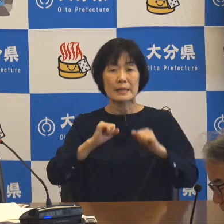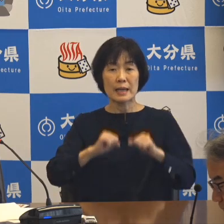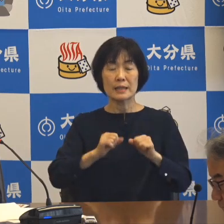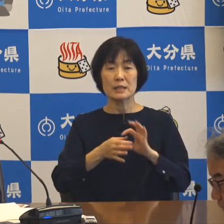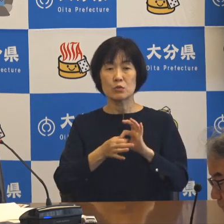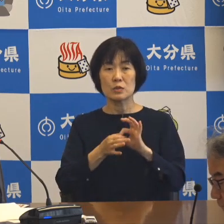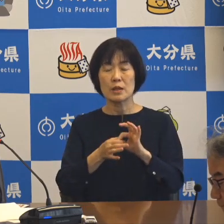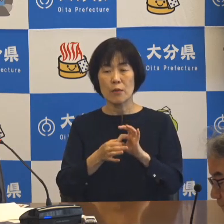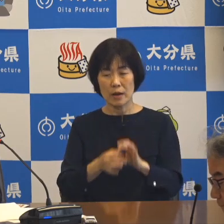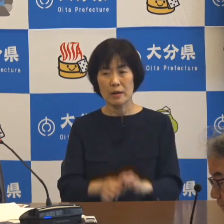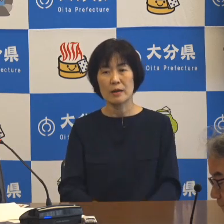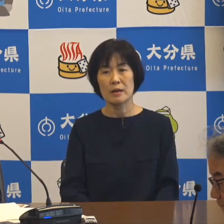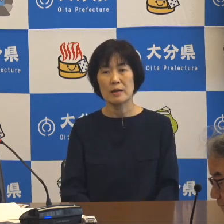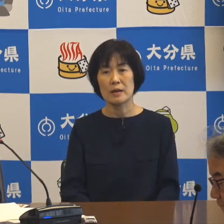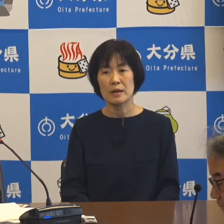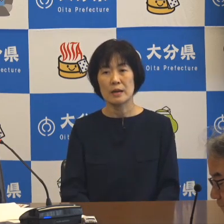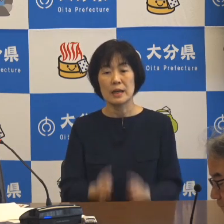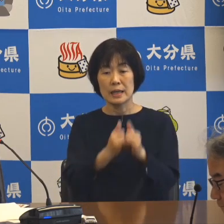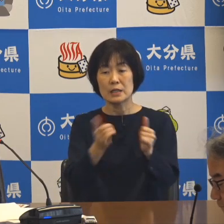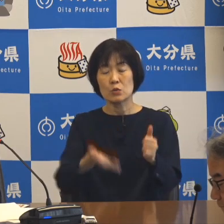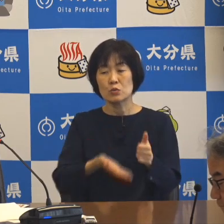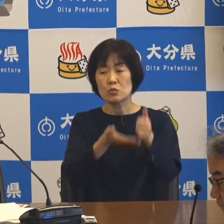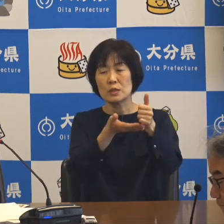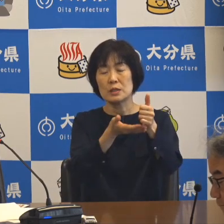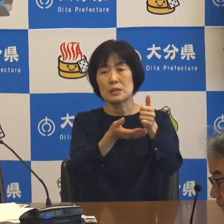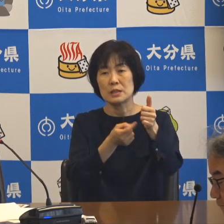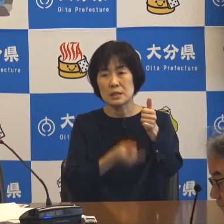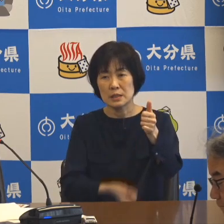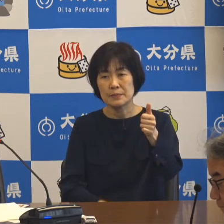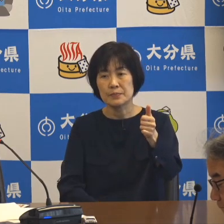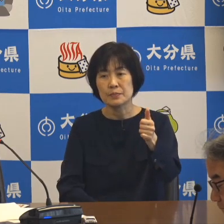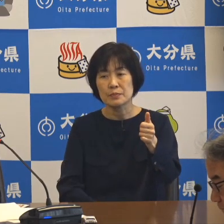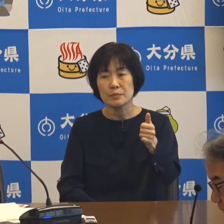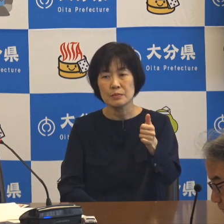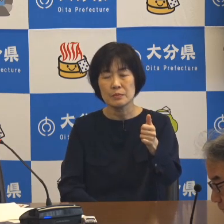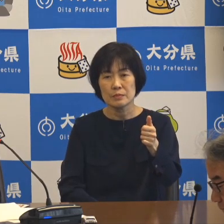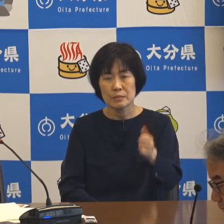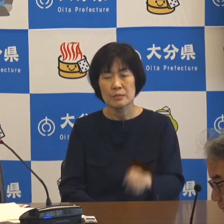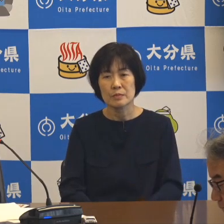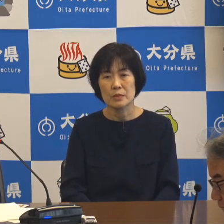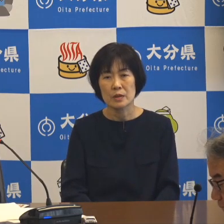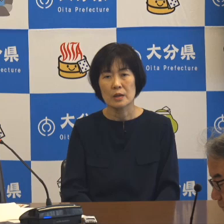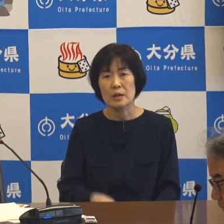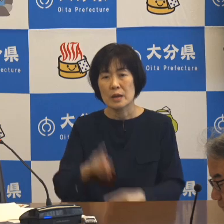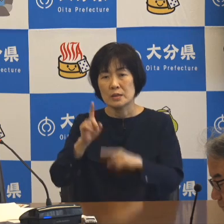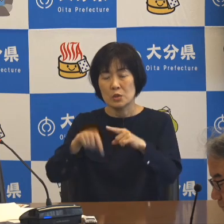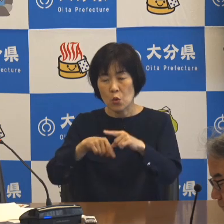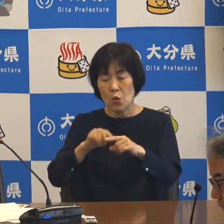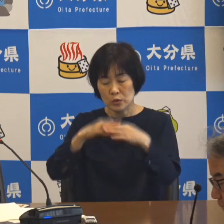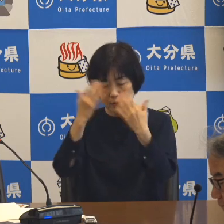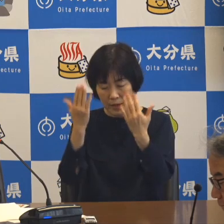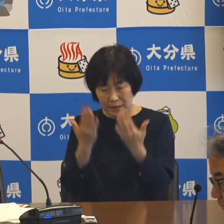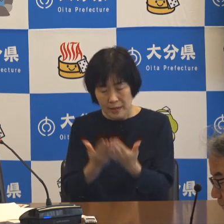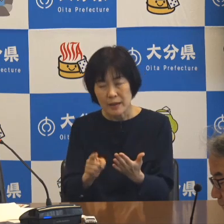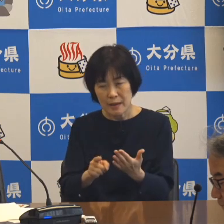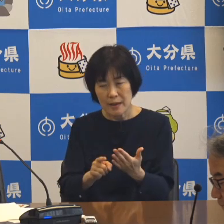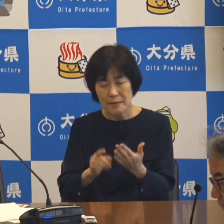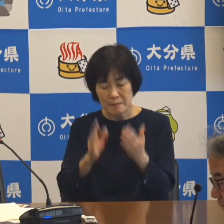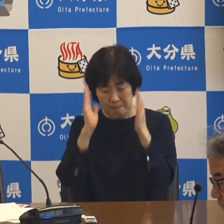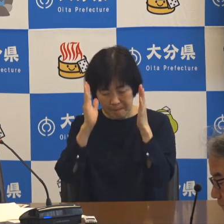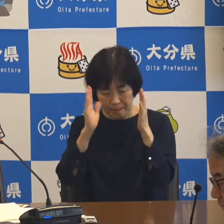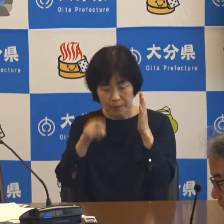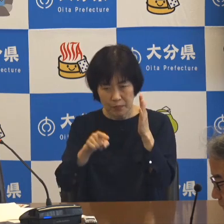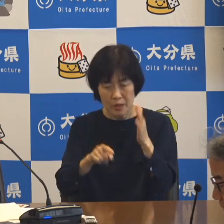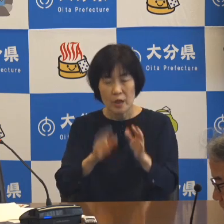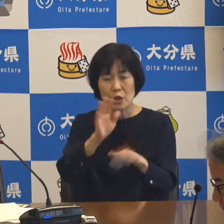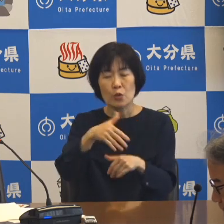ては、まあ、人づくりということをですね、全庁を挙げて取り組むということにしてまして、農林水産業の分野